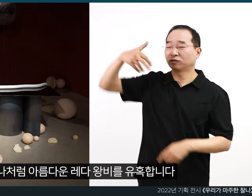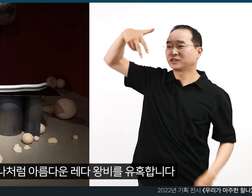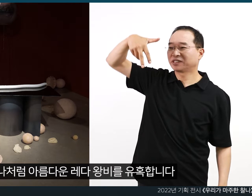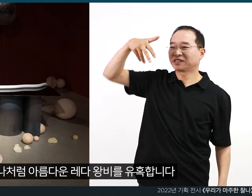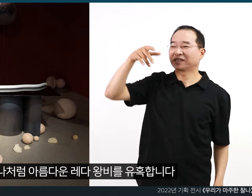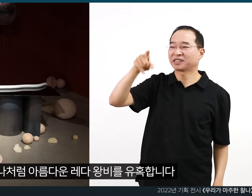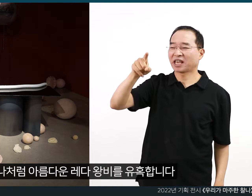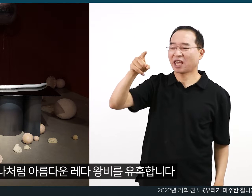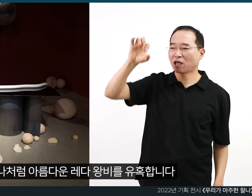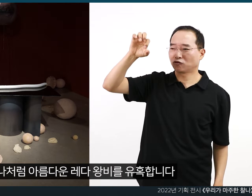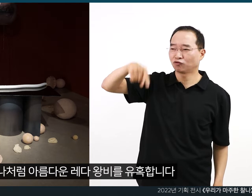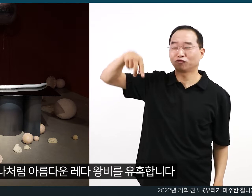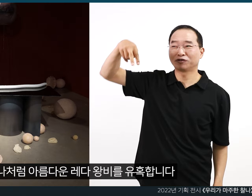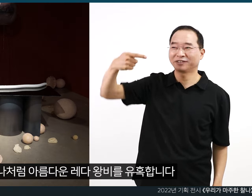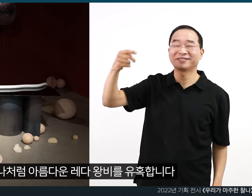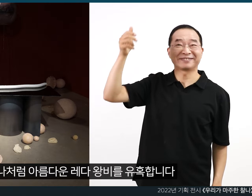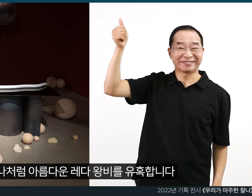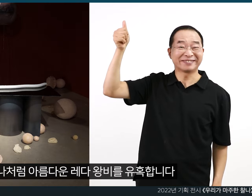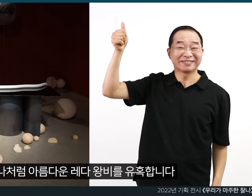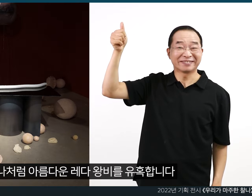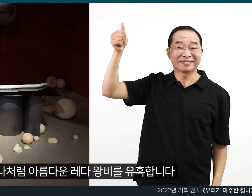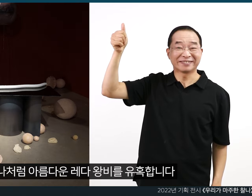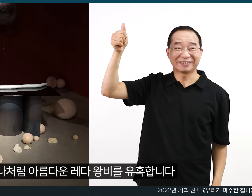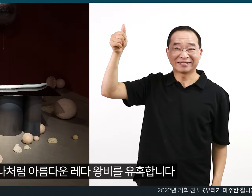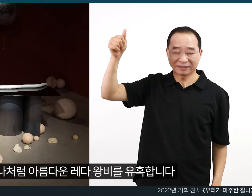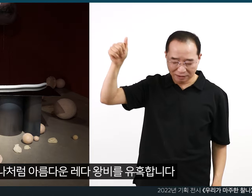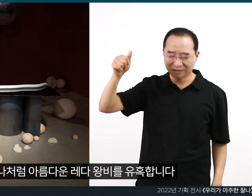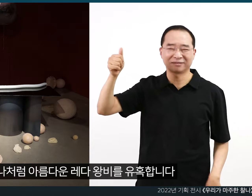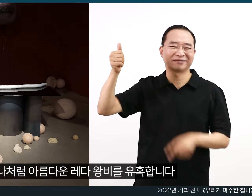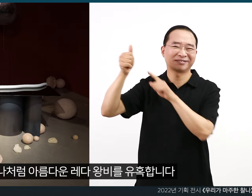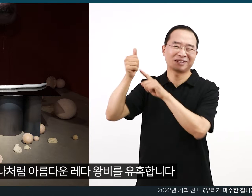언제나처럼 아름다운 레다 왕비를 유혹합니다.